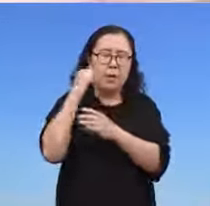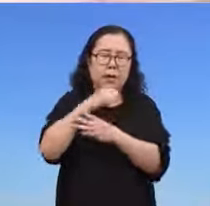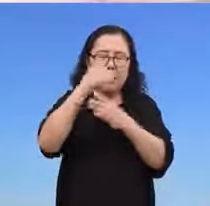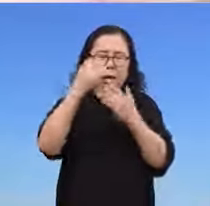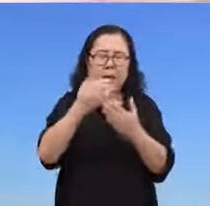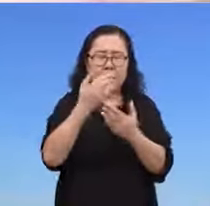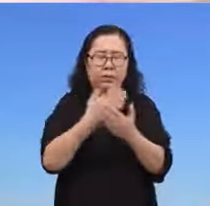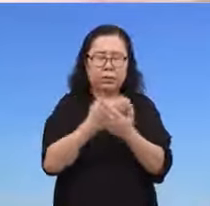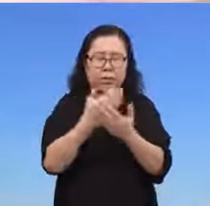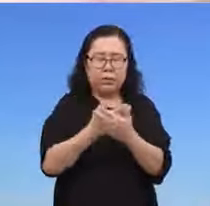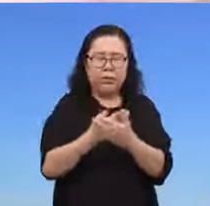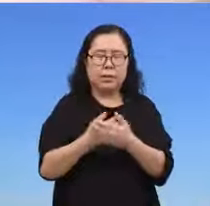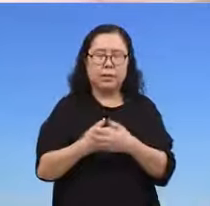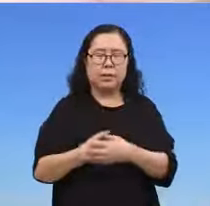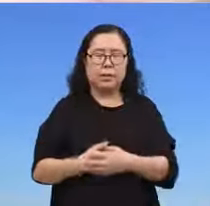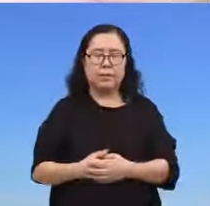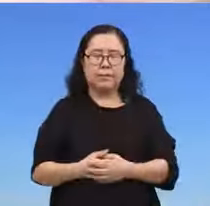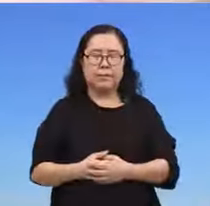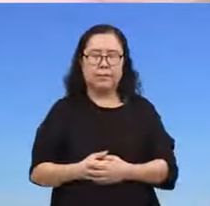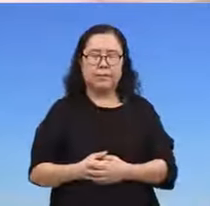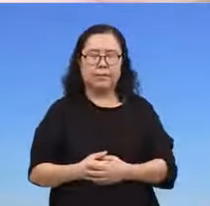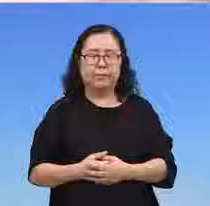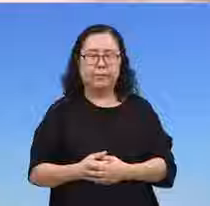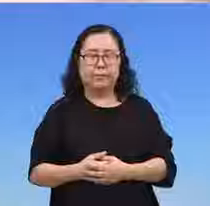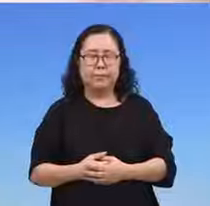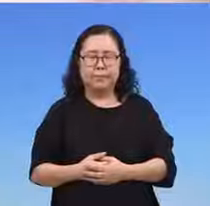주시기를 원합니다.